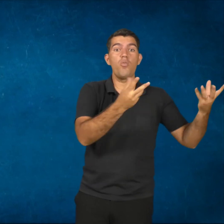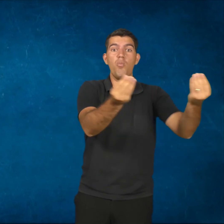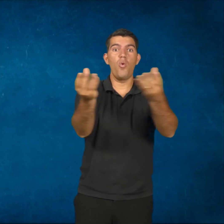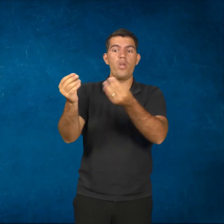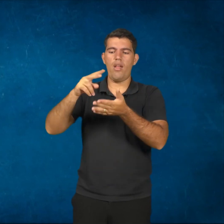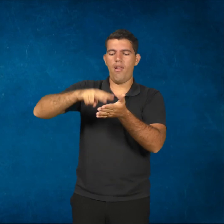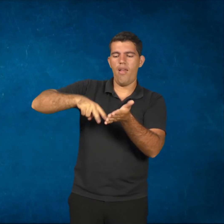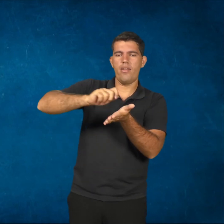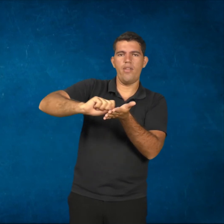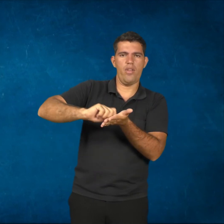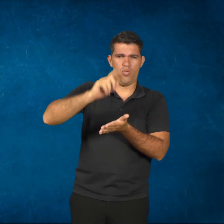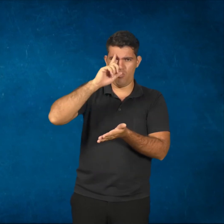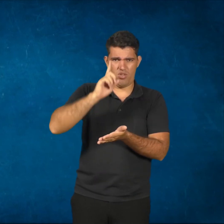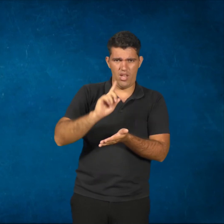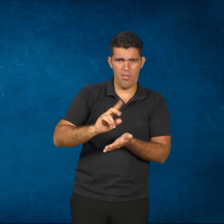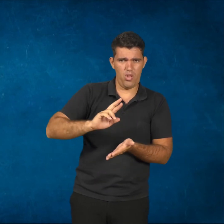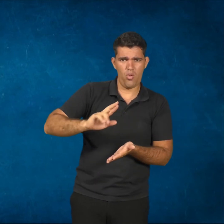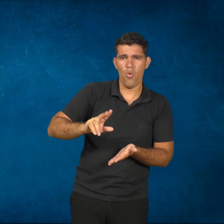que não sabem nem escrever.